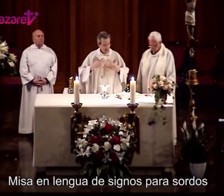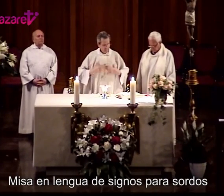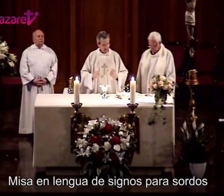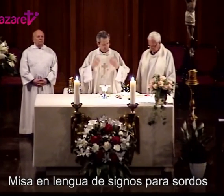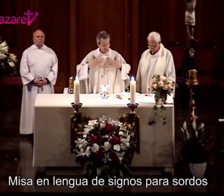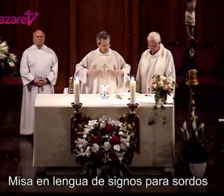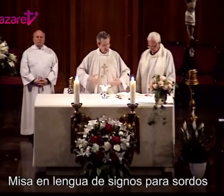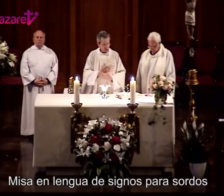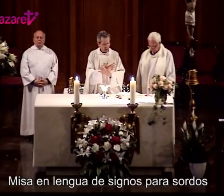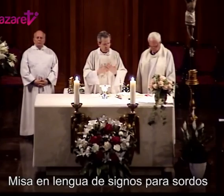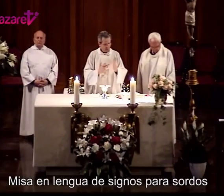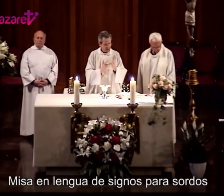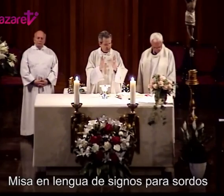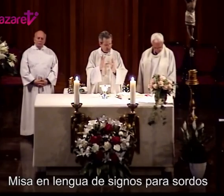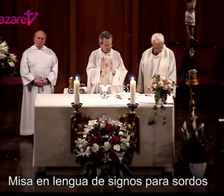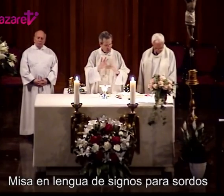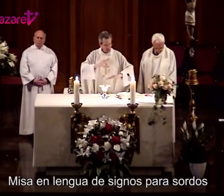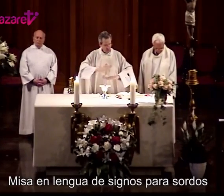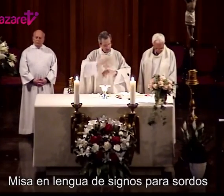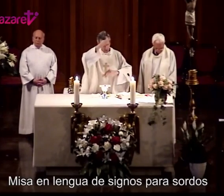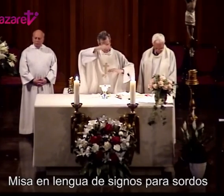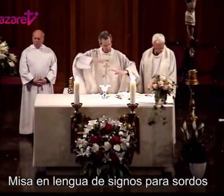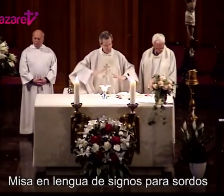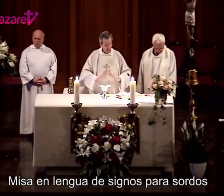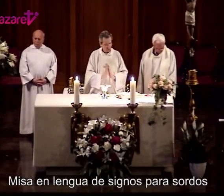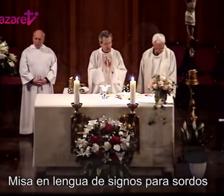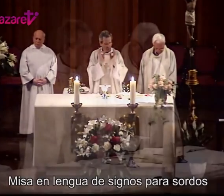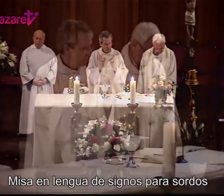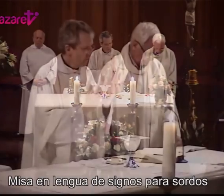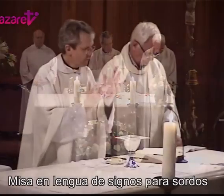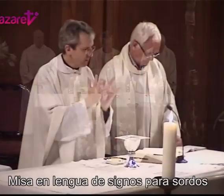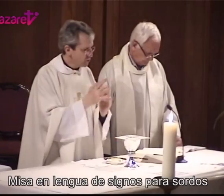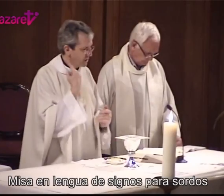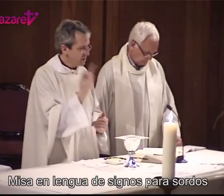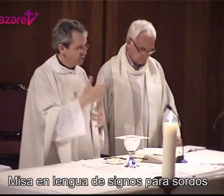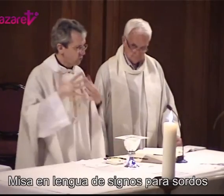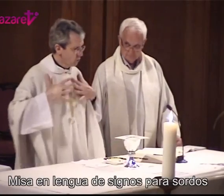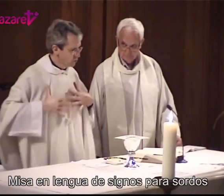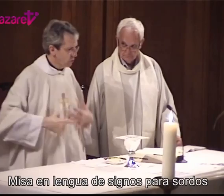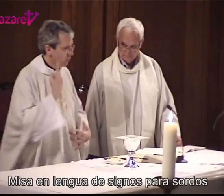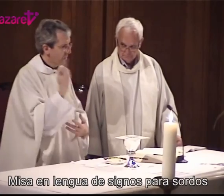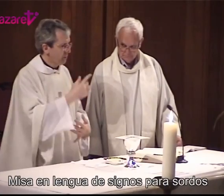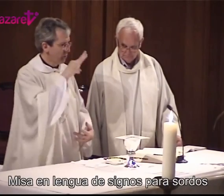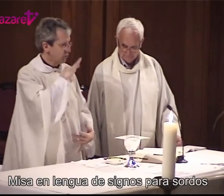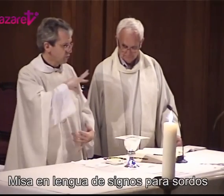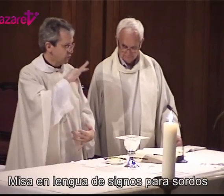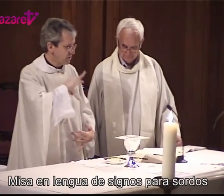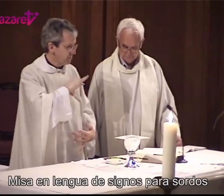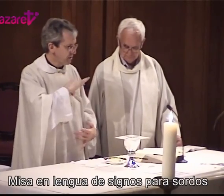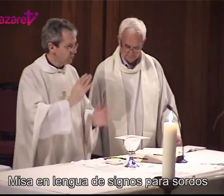que, fortalecidos con el cuerpo y la sangre de tu Hijo y llenos de su Espíritu Santo, formemos en Cristo un solo cuerpo y un solo Espíritu.